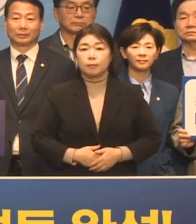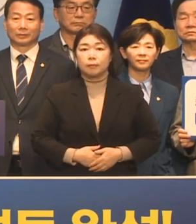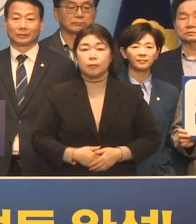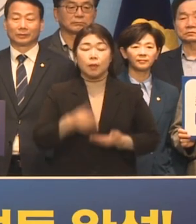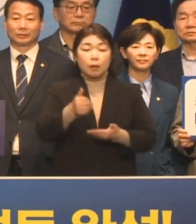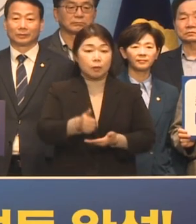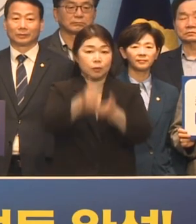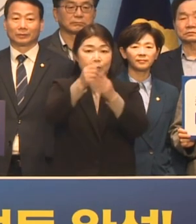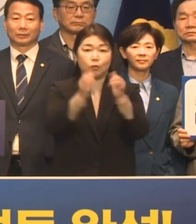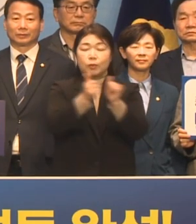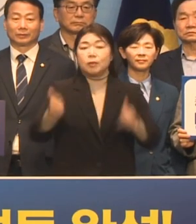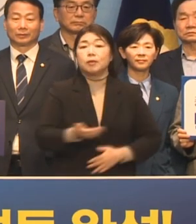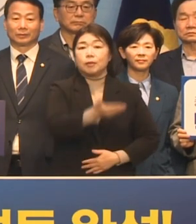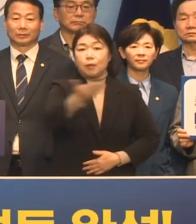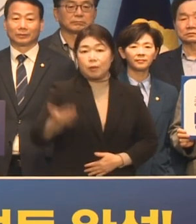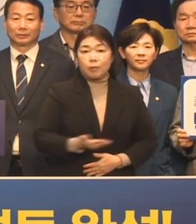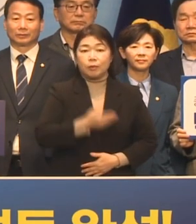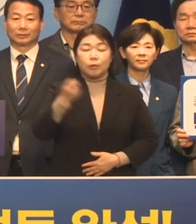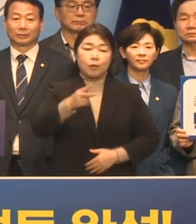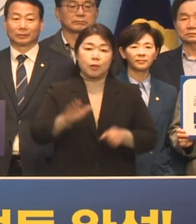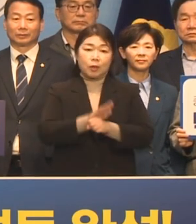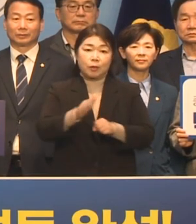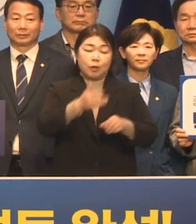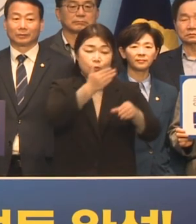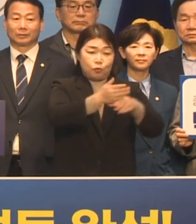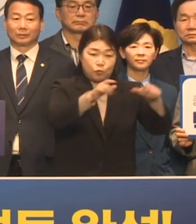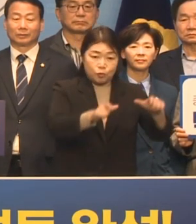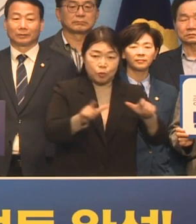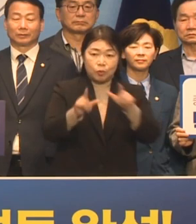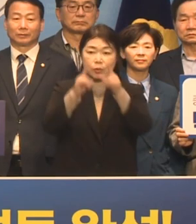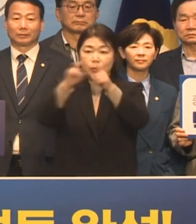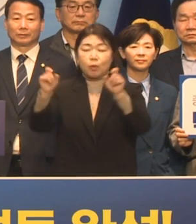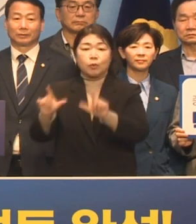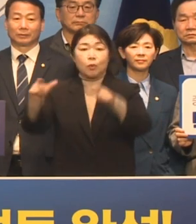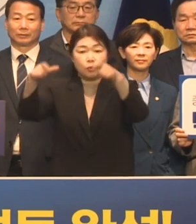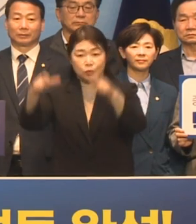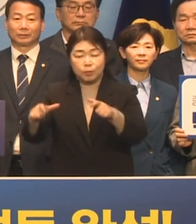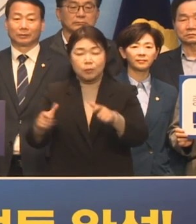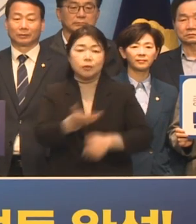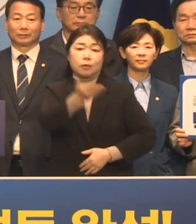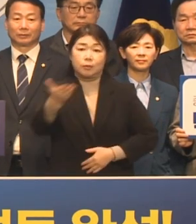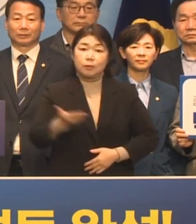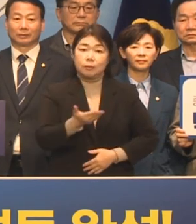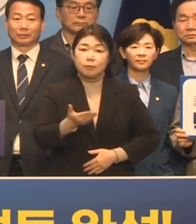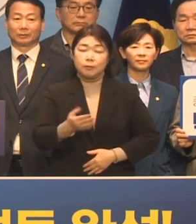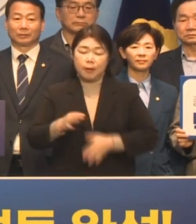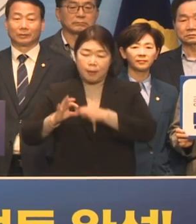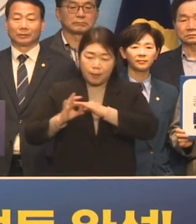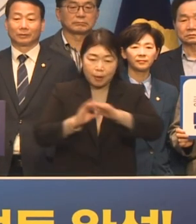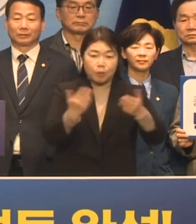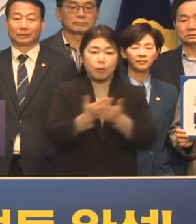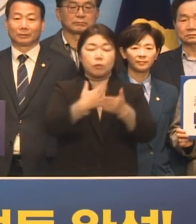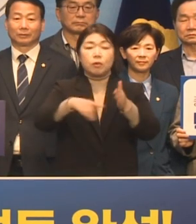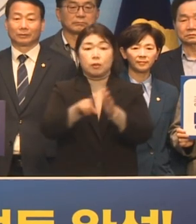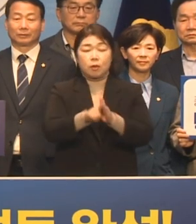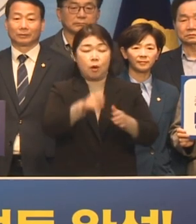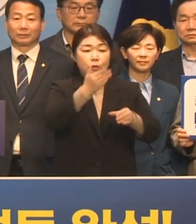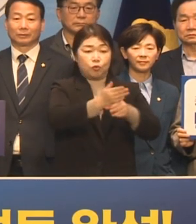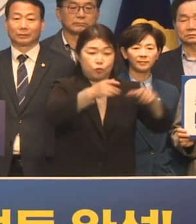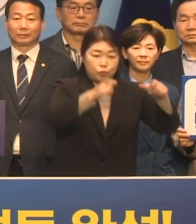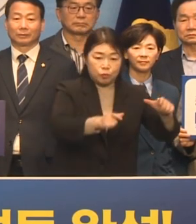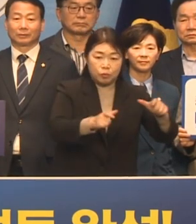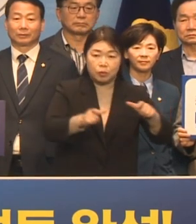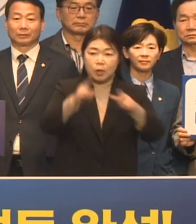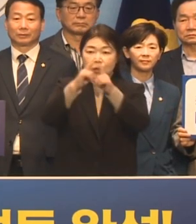존경하는 국민 여러분, 사랑하는 중구 성동구민 여러분, 중단 없는 발전을 위해 중구와 성동구가 직접